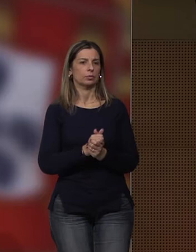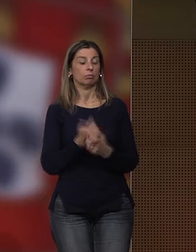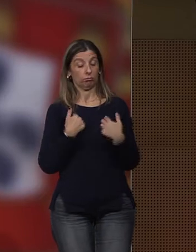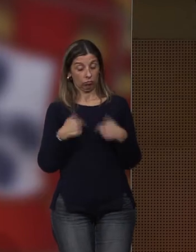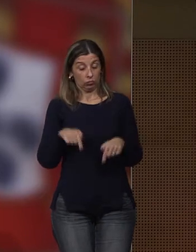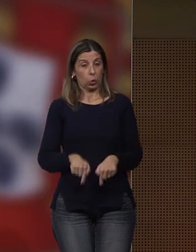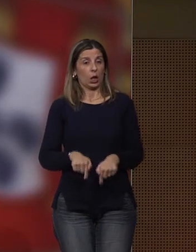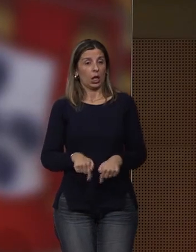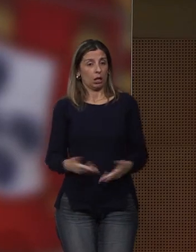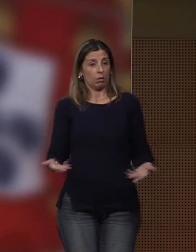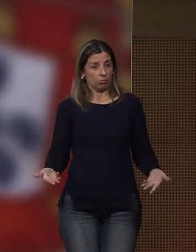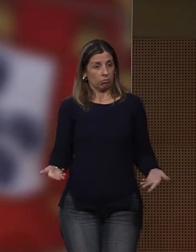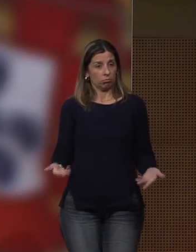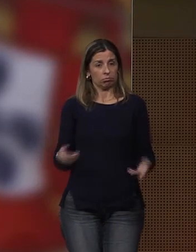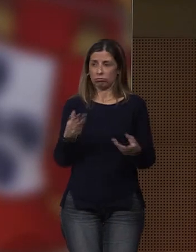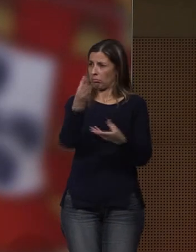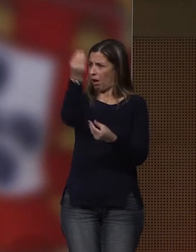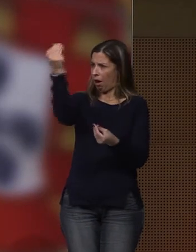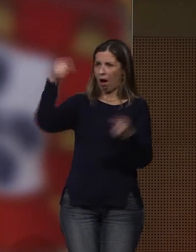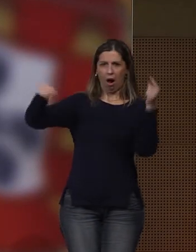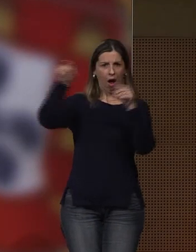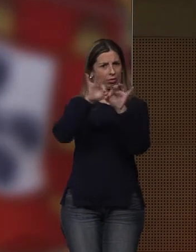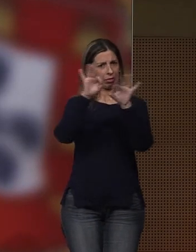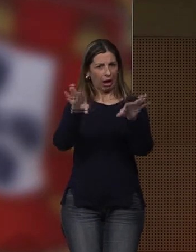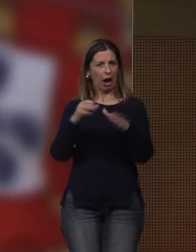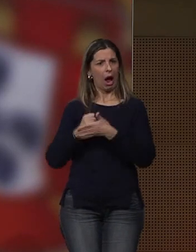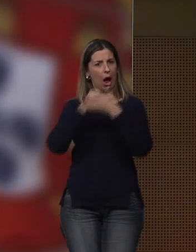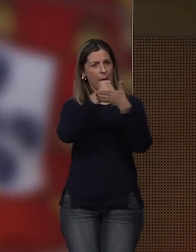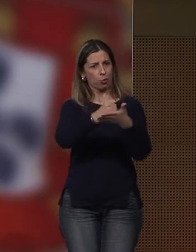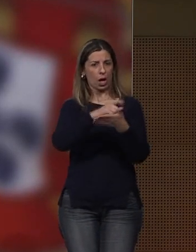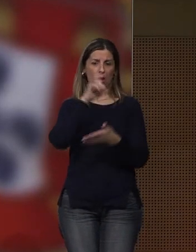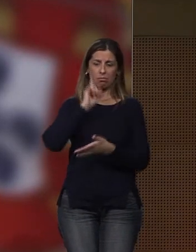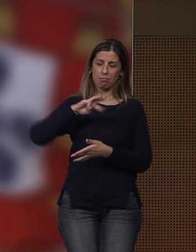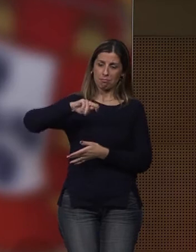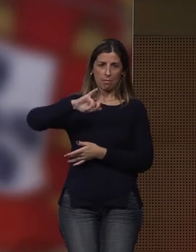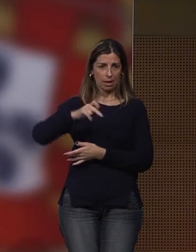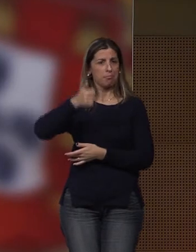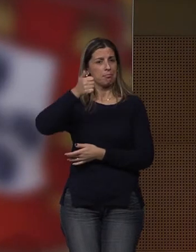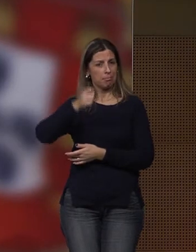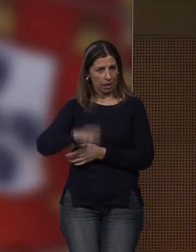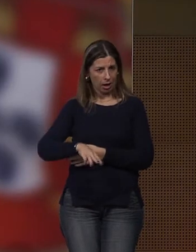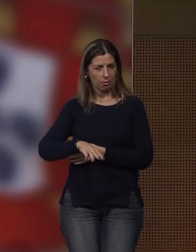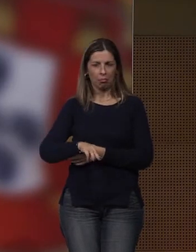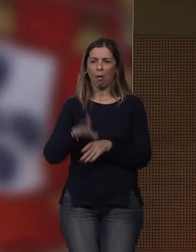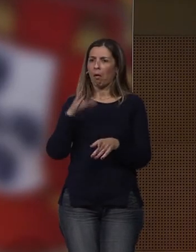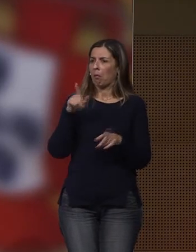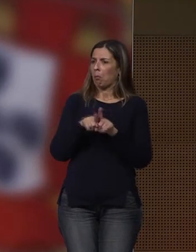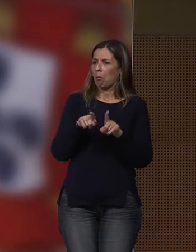Estou aqui, como muitos outros, a apoiar Maria de Belém, sem complexos, sem pedir desculpa